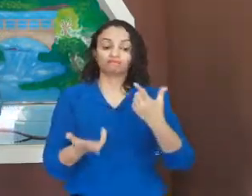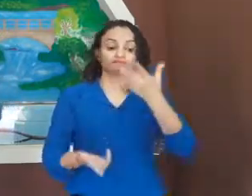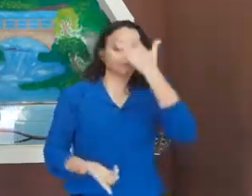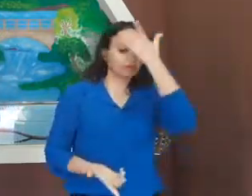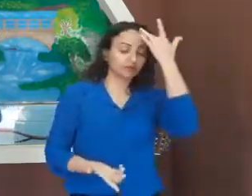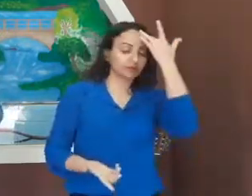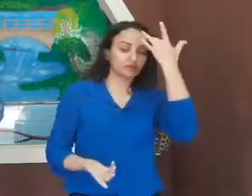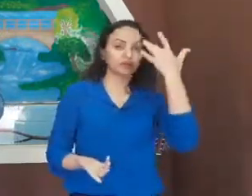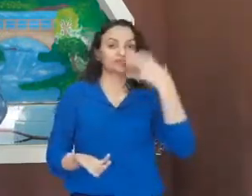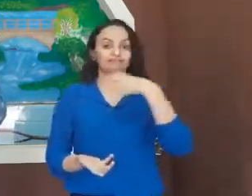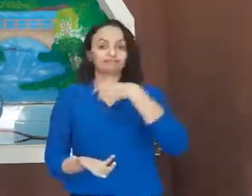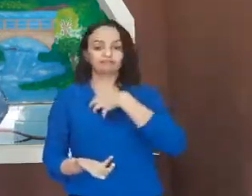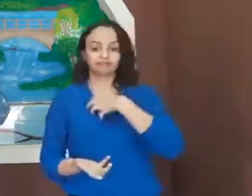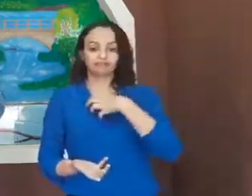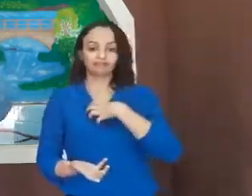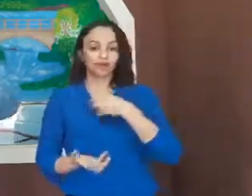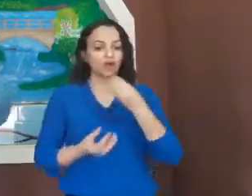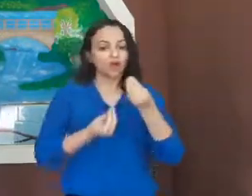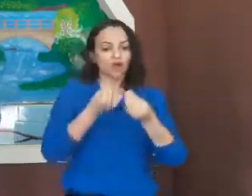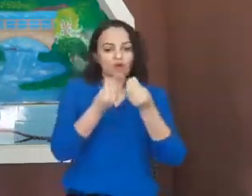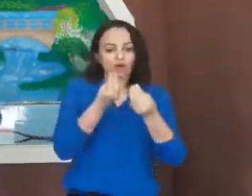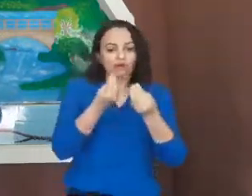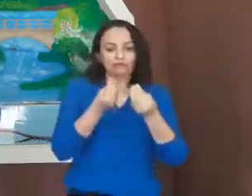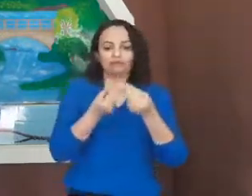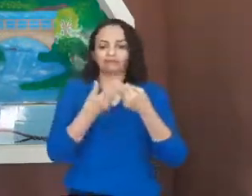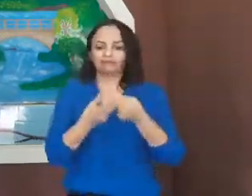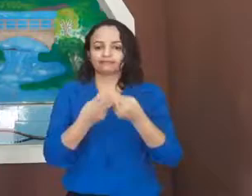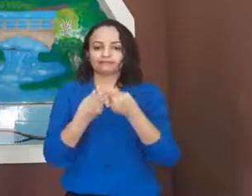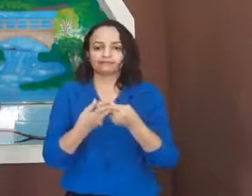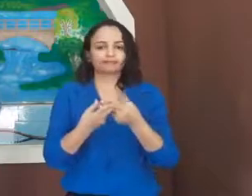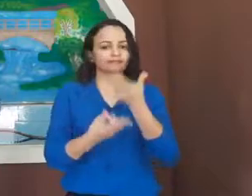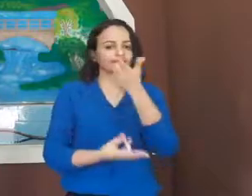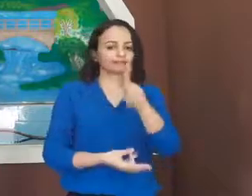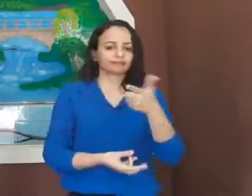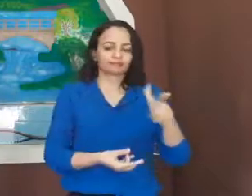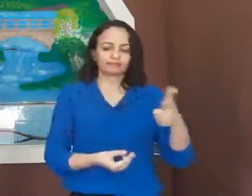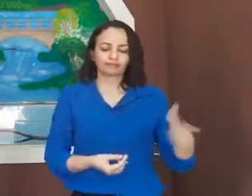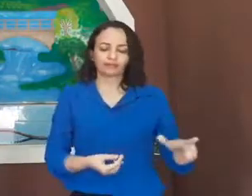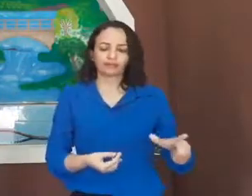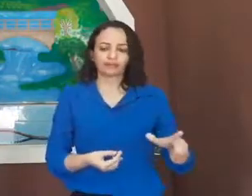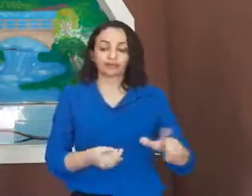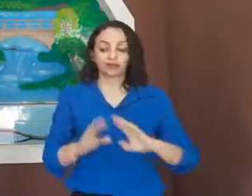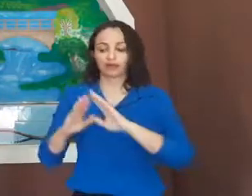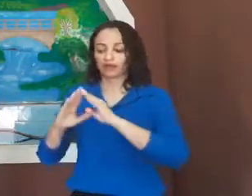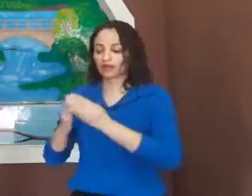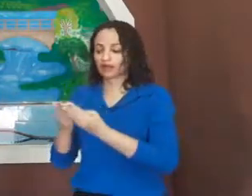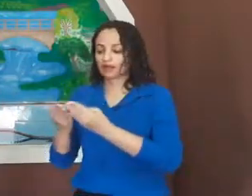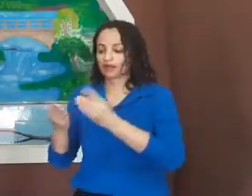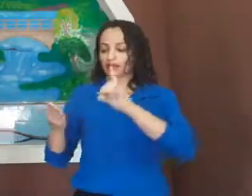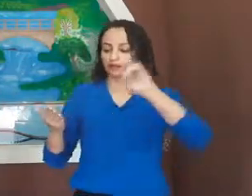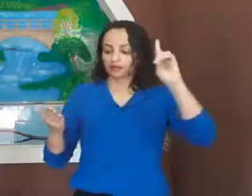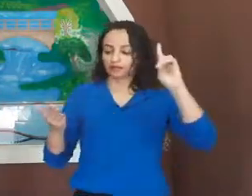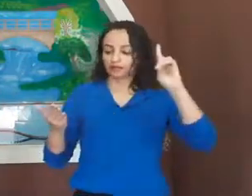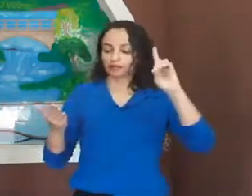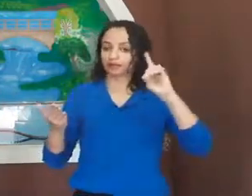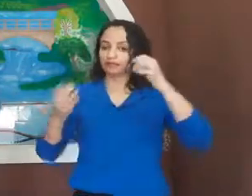pessoas, seres que não têm paciência. E a Bíblia nos orienta a